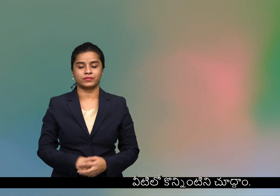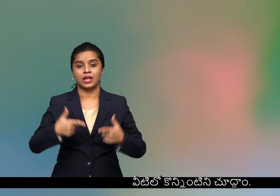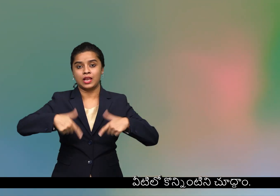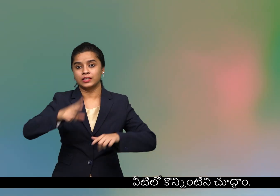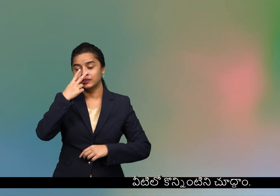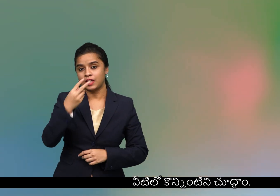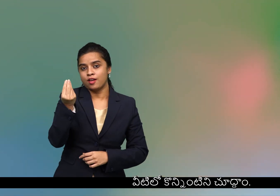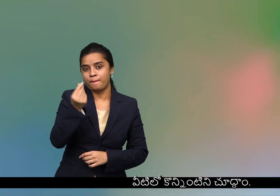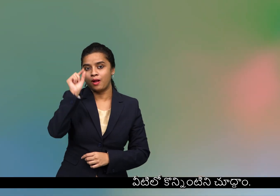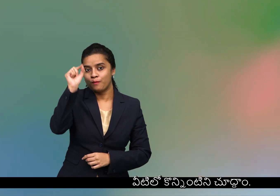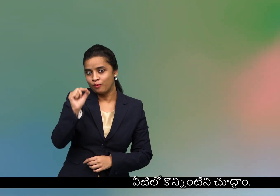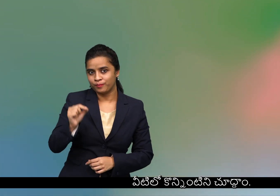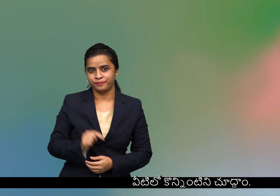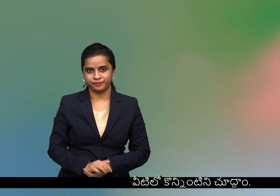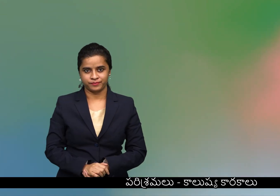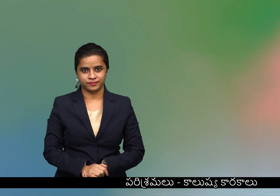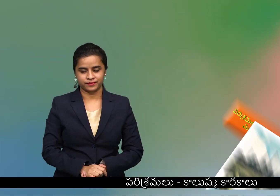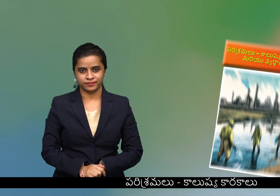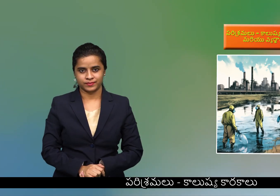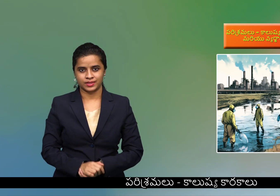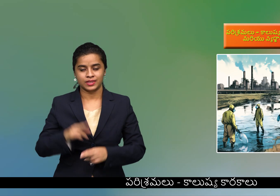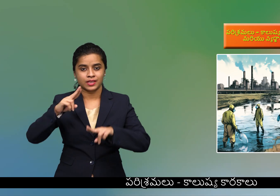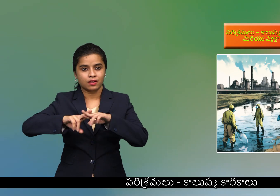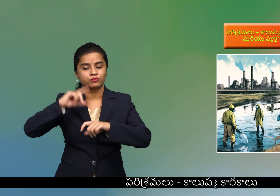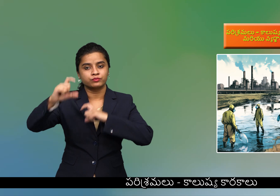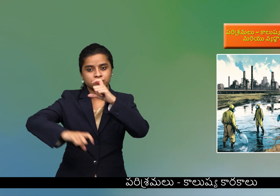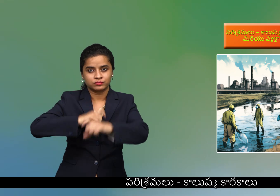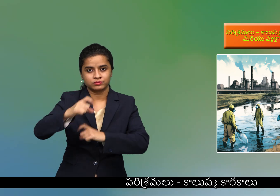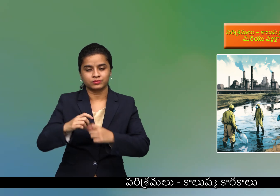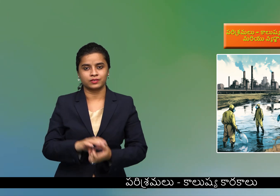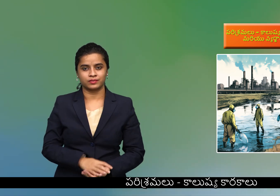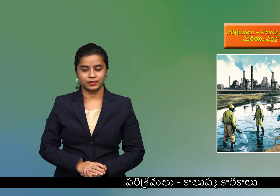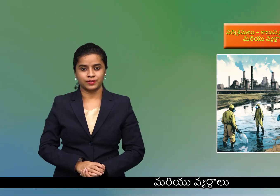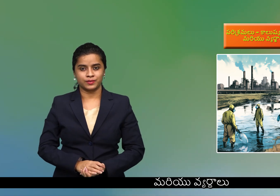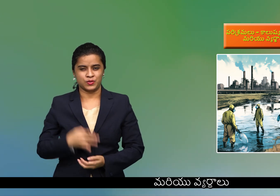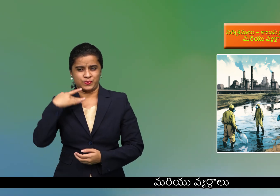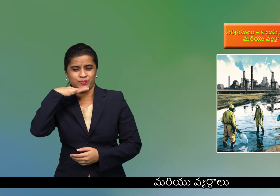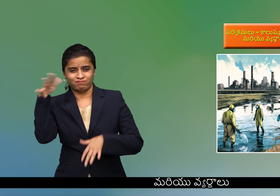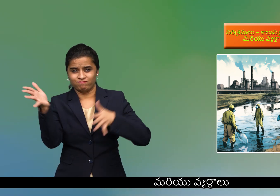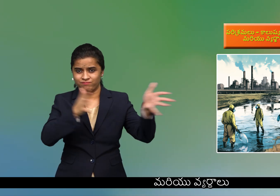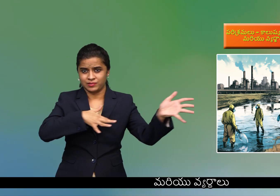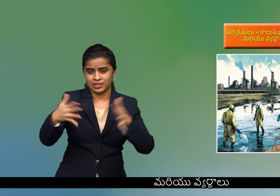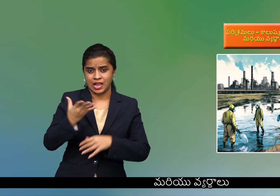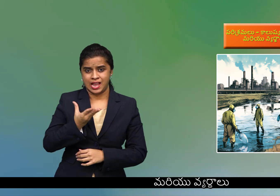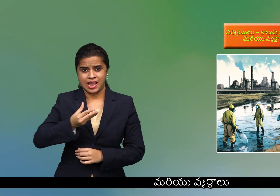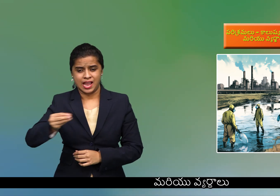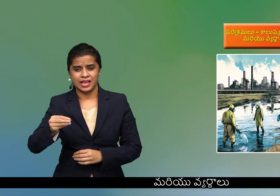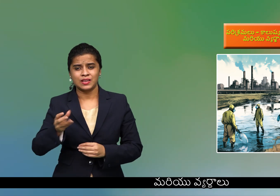వీటిలో కొన్నింటిని చూద్దాం. పరిశ్రమలు, కాలుష్య కారకాలు మరియు వ్యర్థాలు.